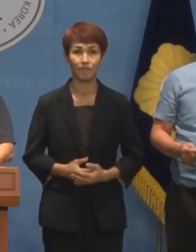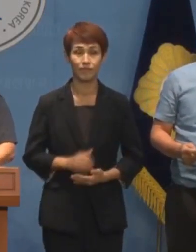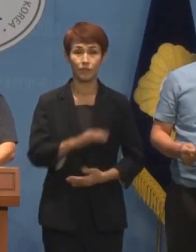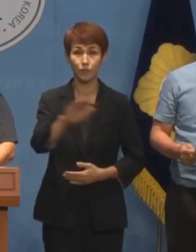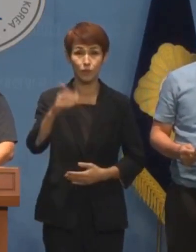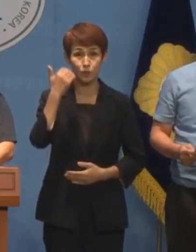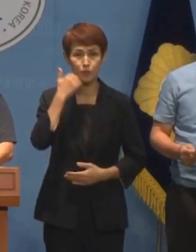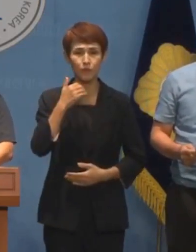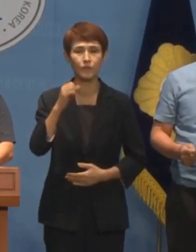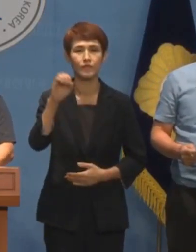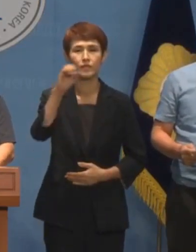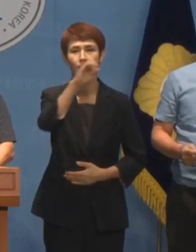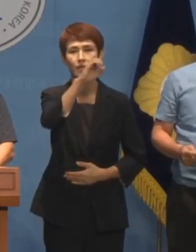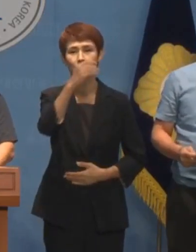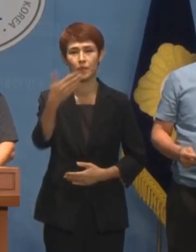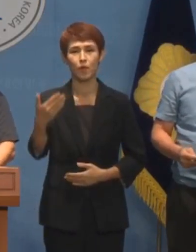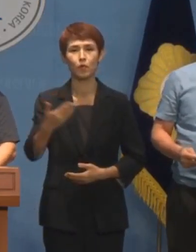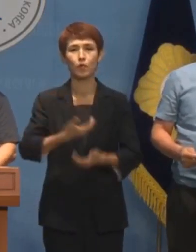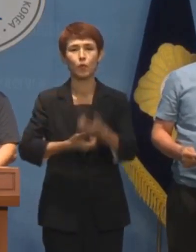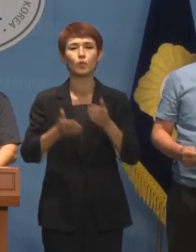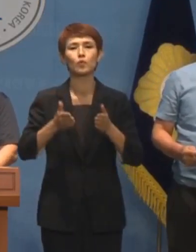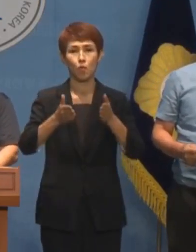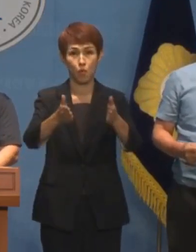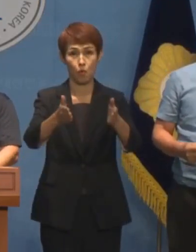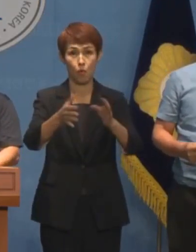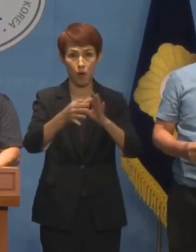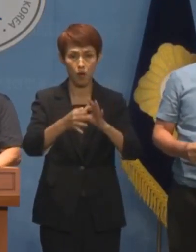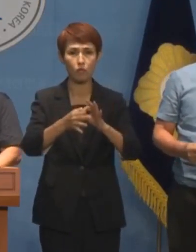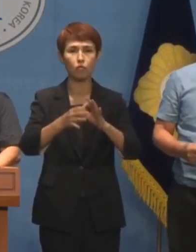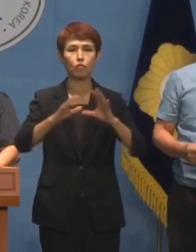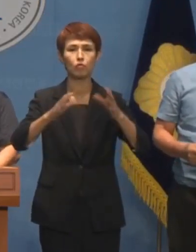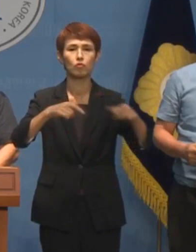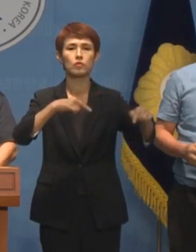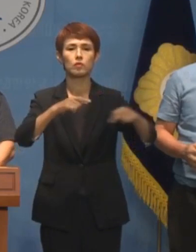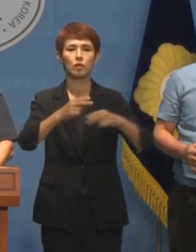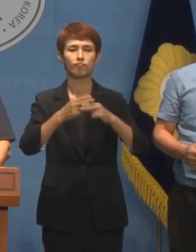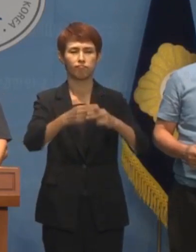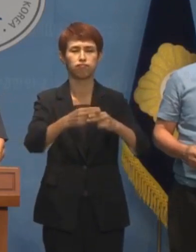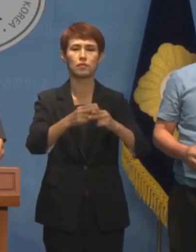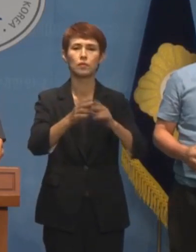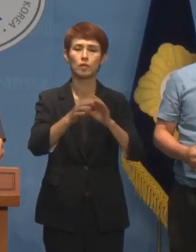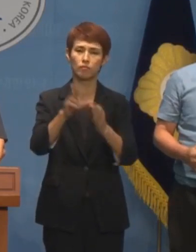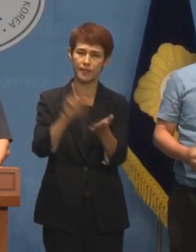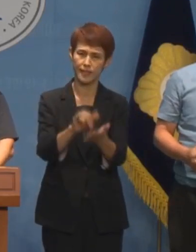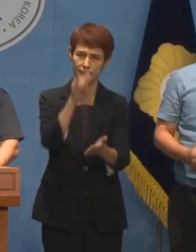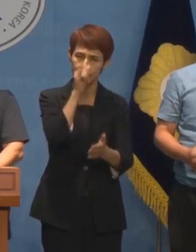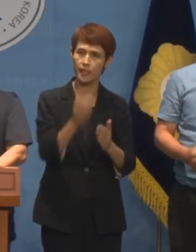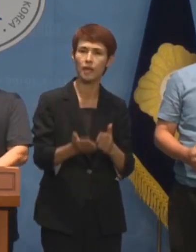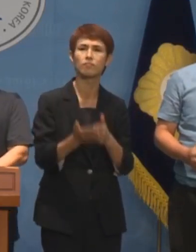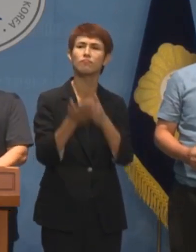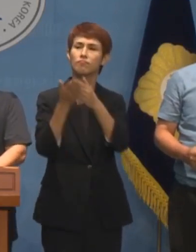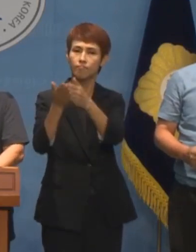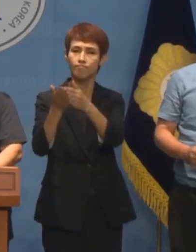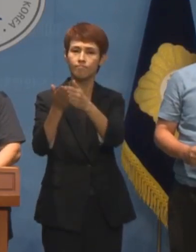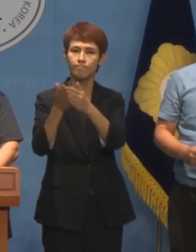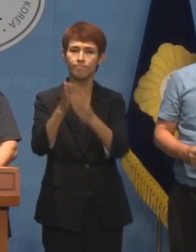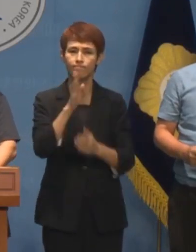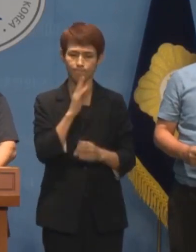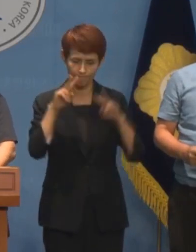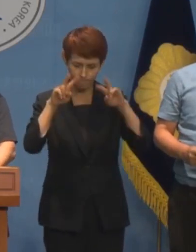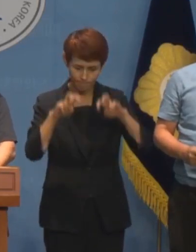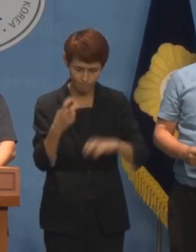서울 양평 고속도로 국정농단에 대해서 지속적으로 문제 제기하고 진상규명에서